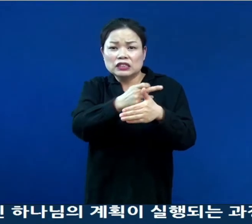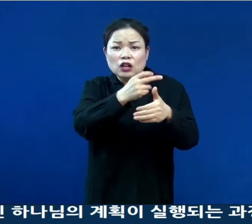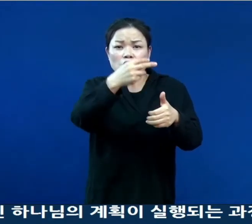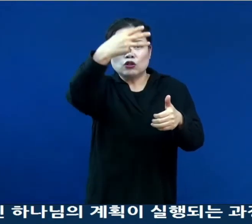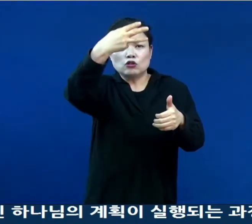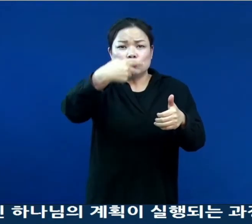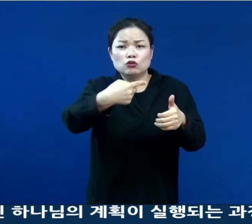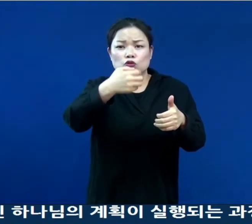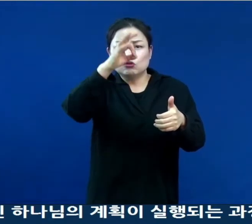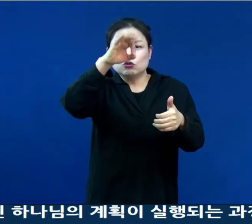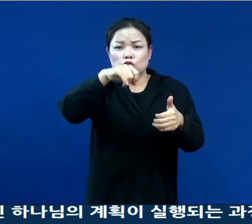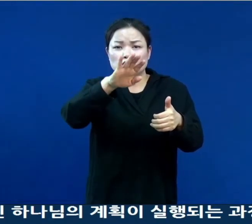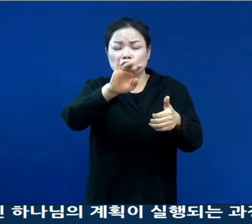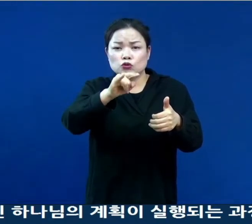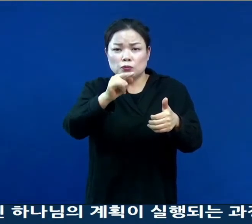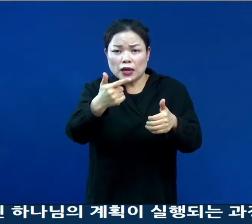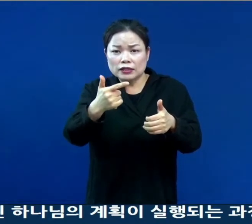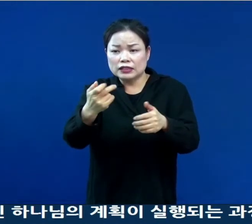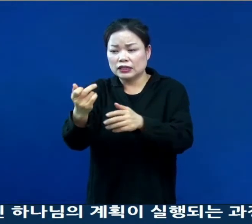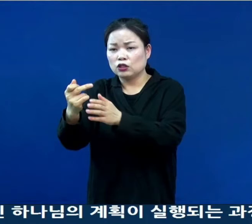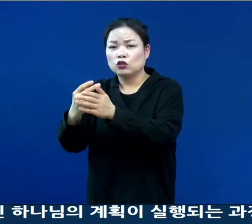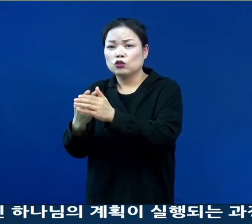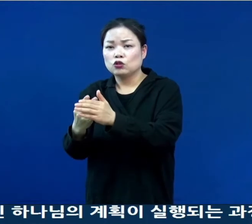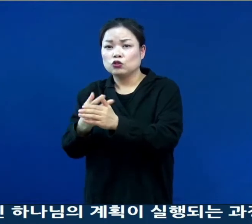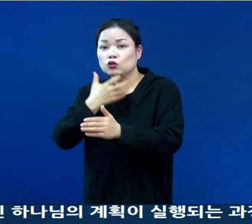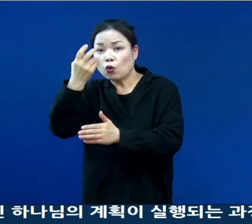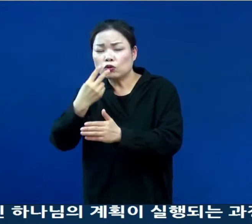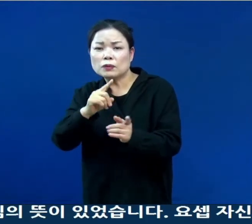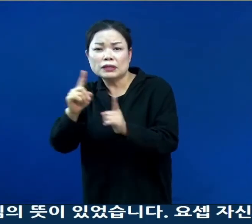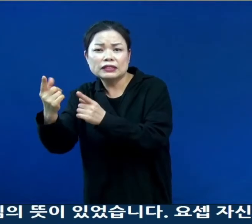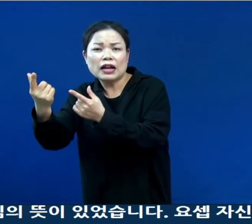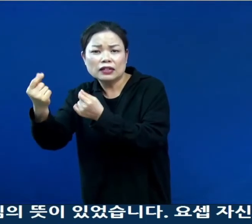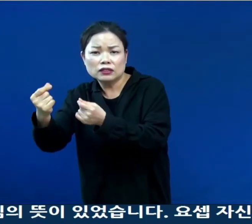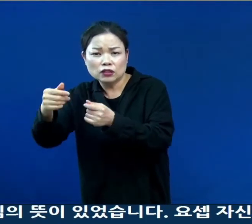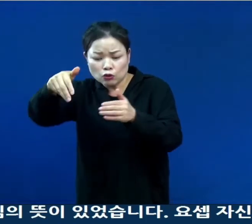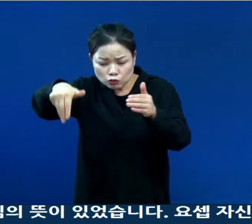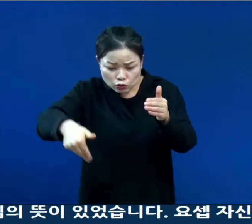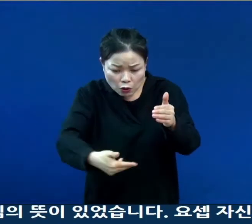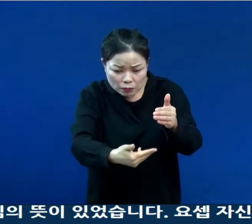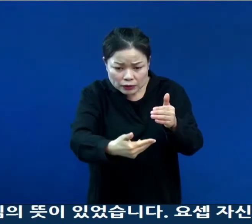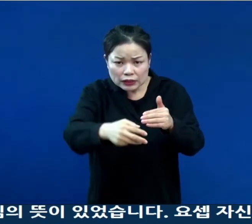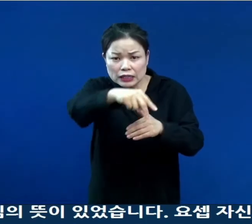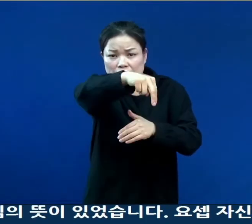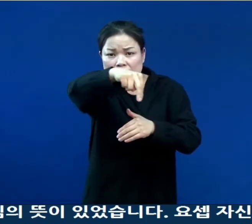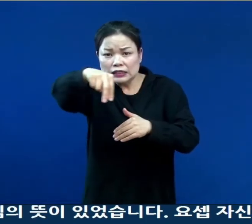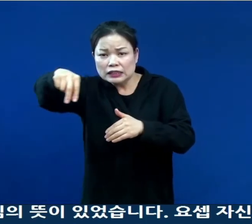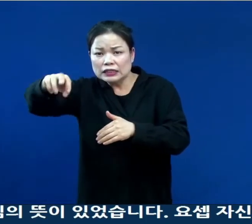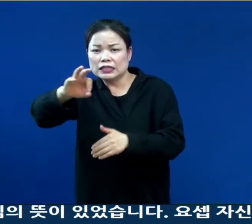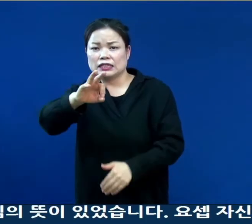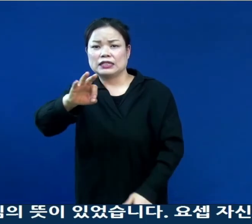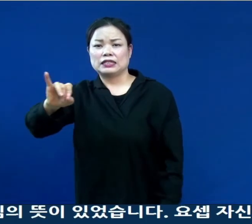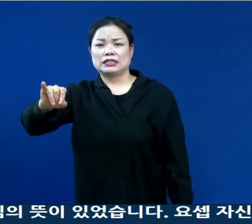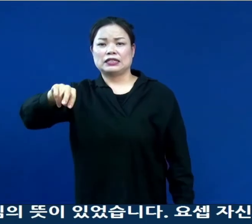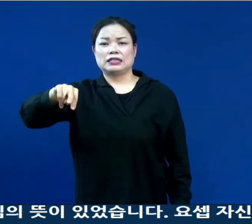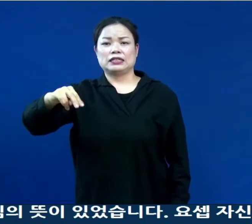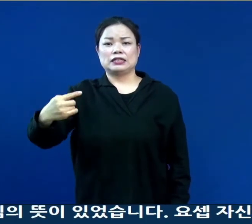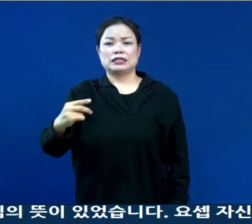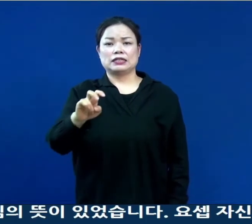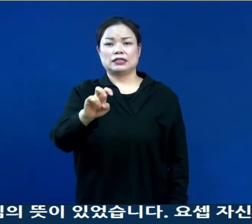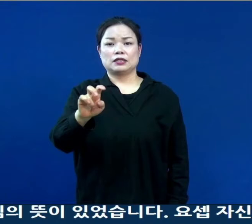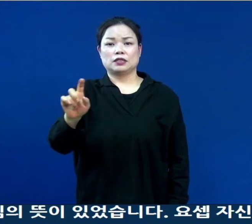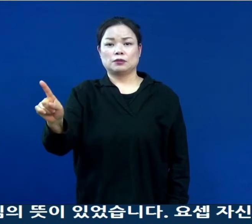르우벤이 그를 살려보려고 한 것도, 마침 그 시간 구덩이 앞으로 이스마엘 상인이 지나가도록 하신